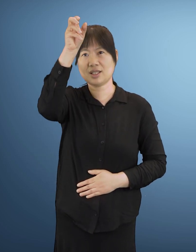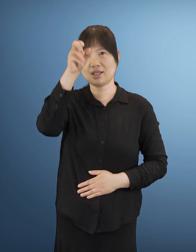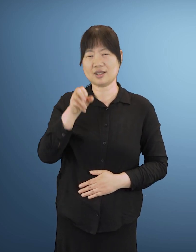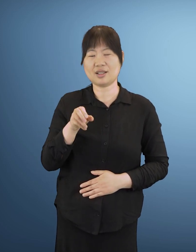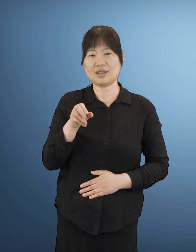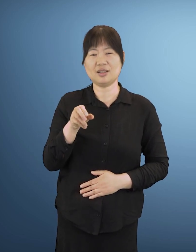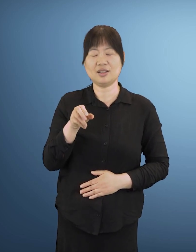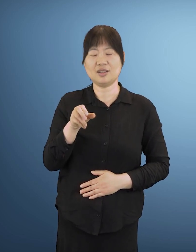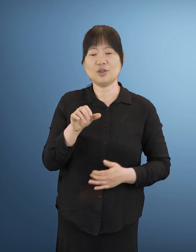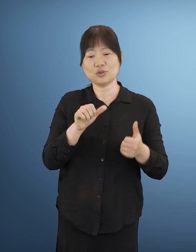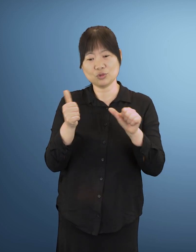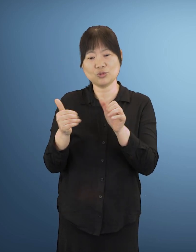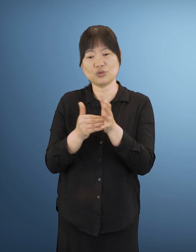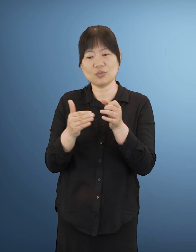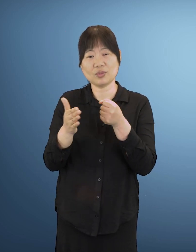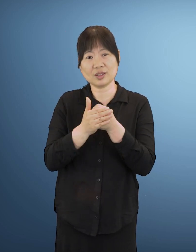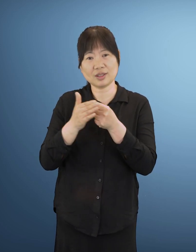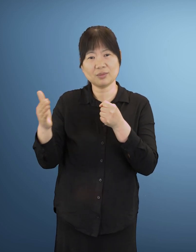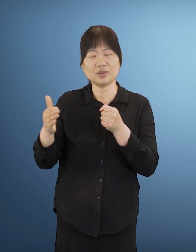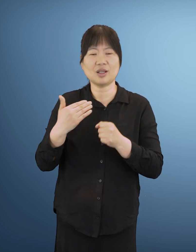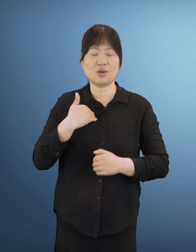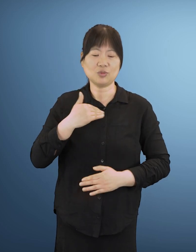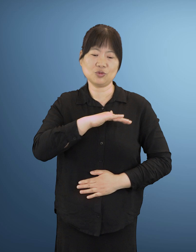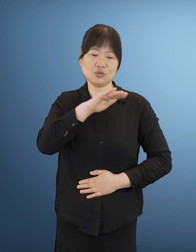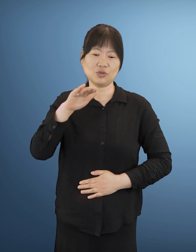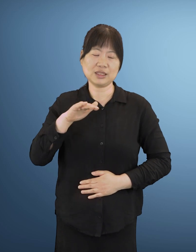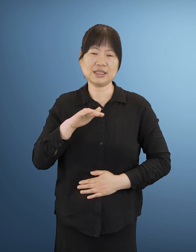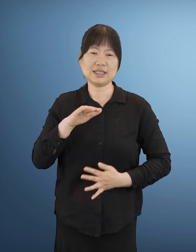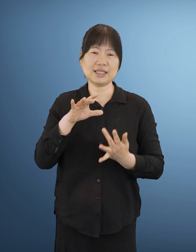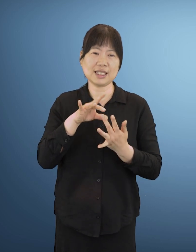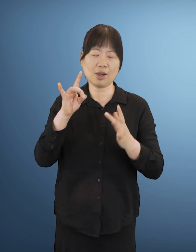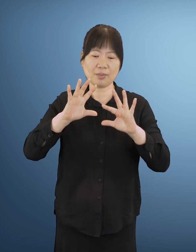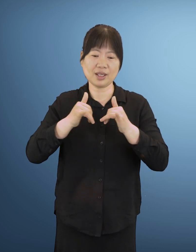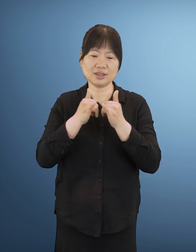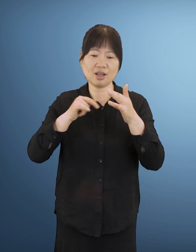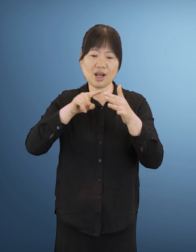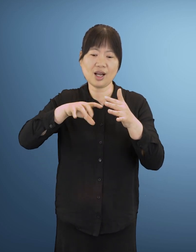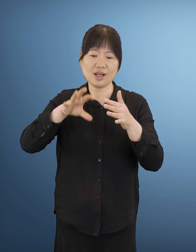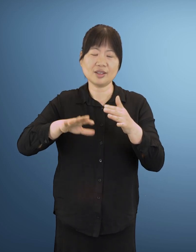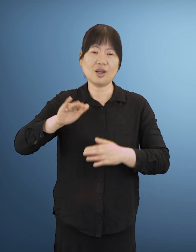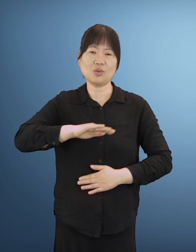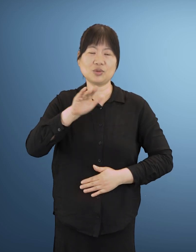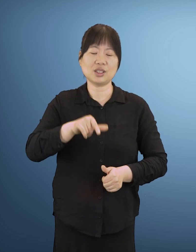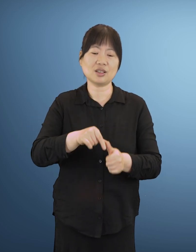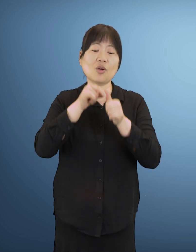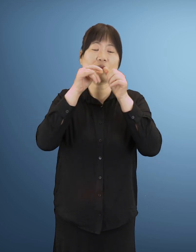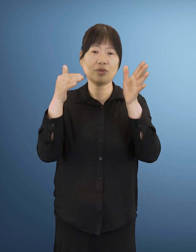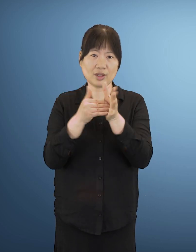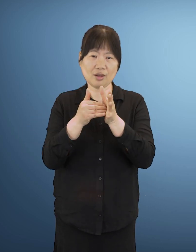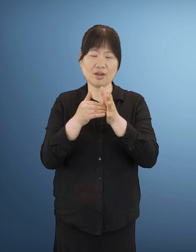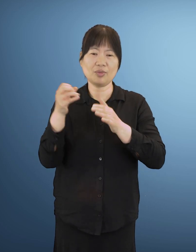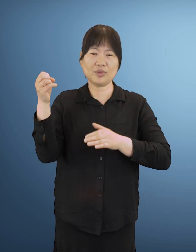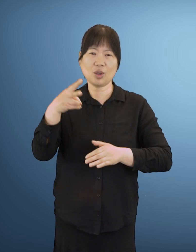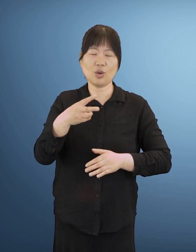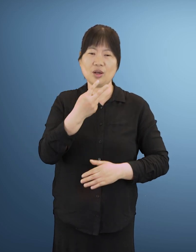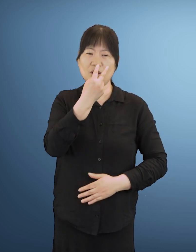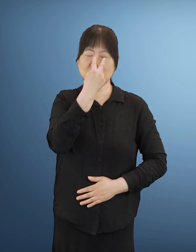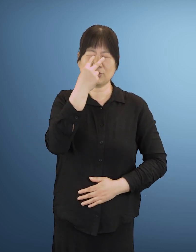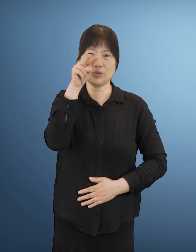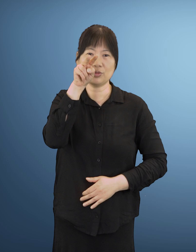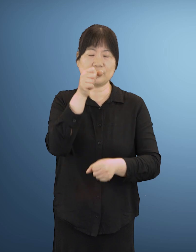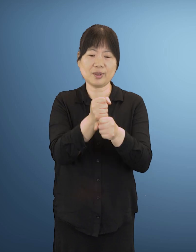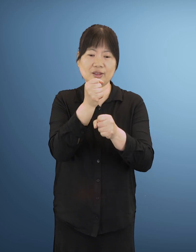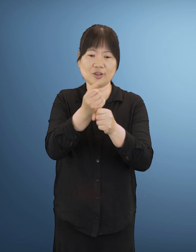십자가의 죽으심으로 우리를 택정한 백성 가운데서 우리를 건져내시고 눈을